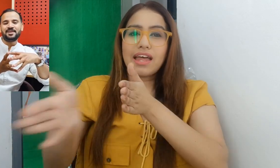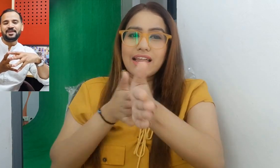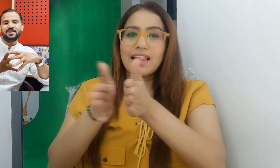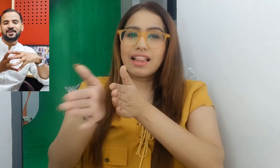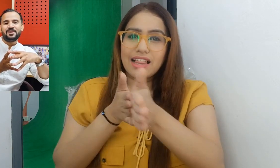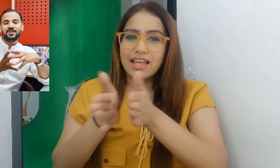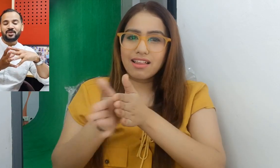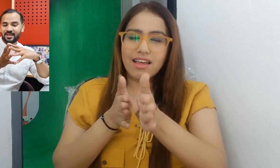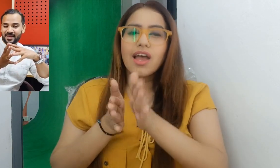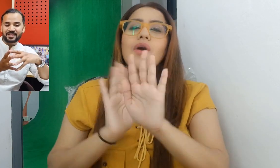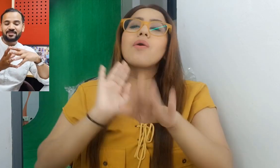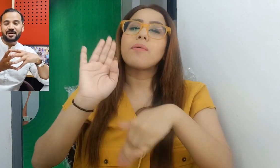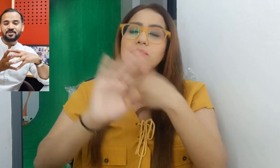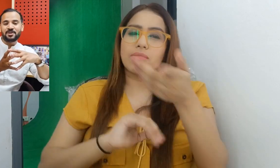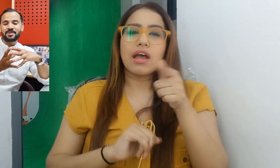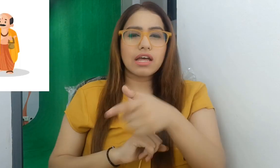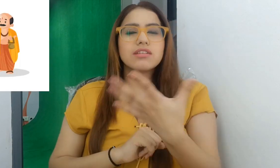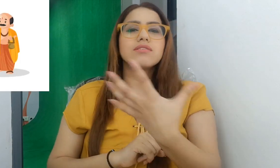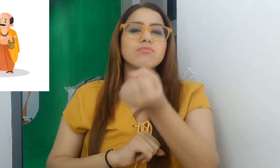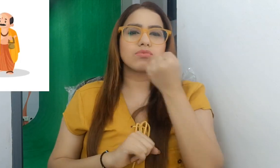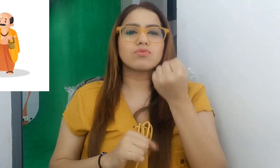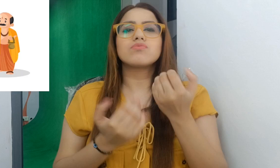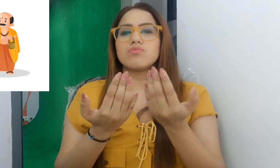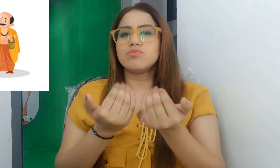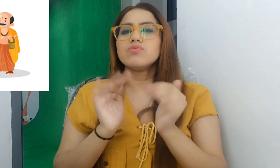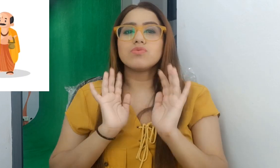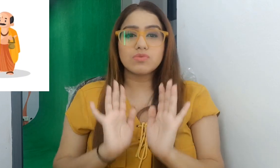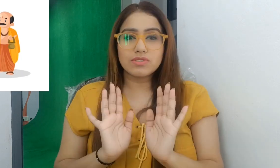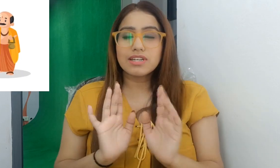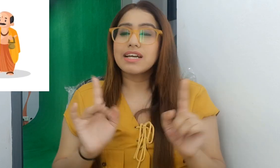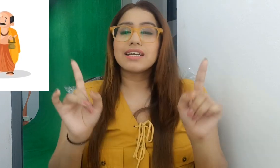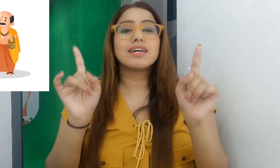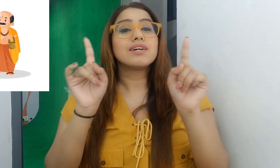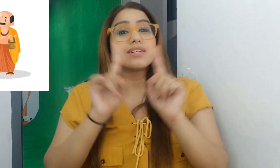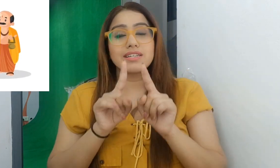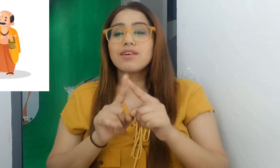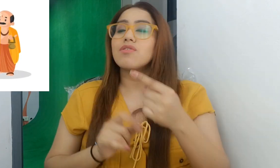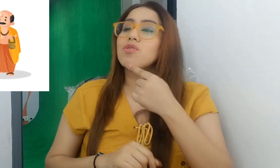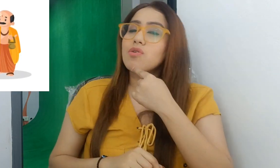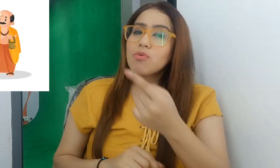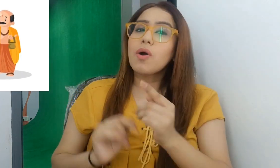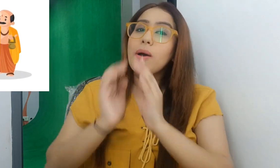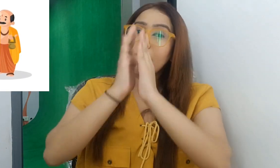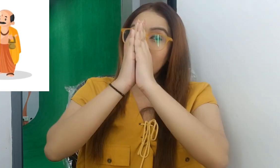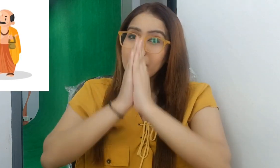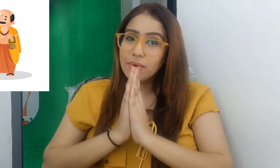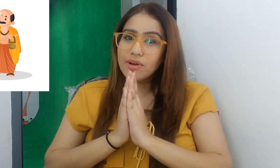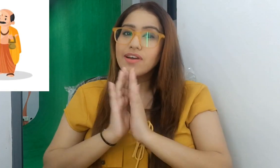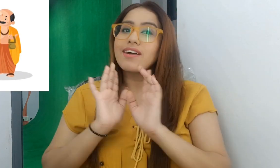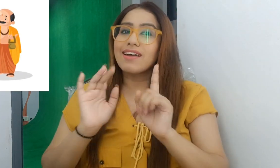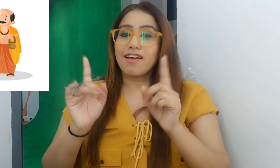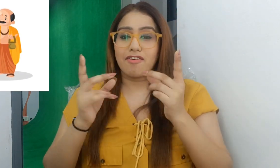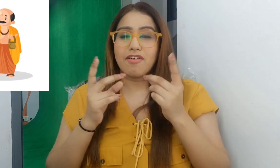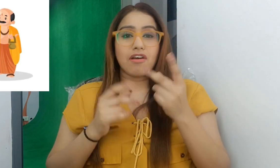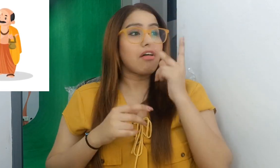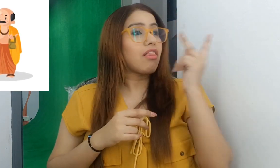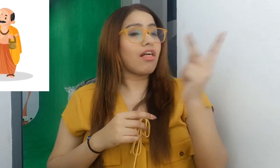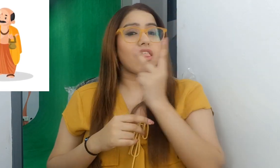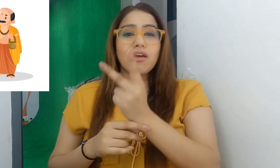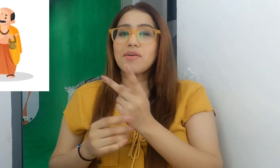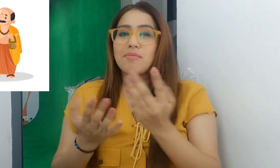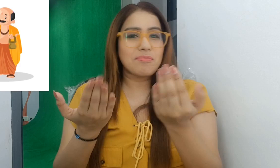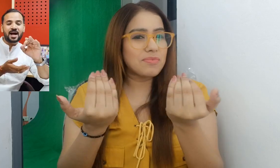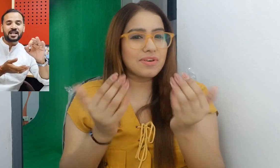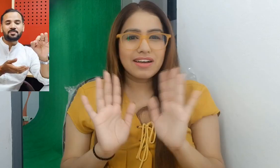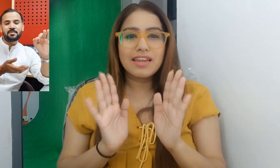है। तो ठीक जवाब जो है पंडित जी के बेटे ने कहा कि ठीक यही बात है, ईश्वर ऐसे थोड़ा ना दिखाई देगा, वो हर आत्मा के अंदर